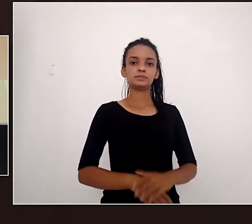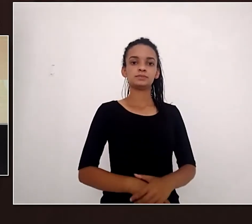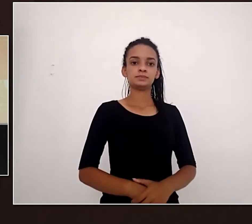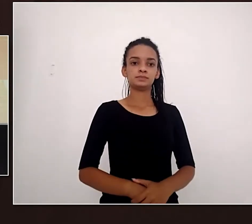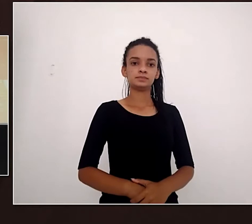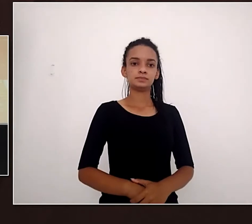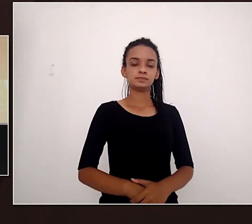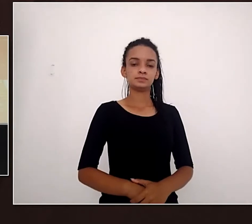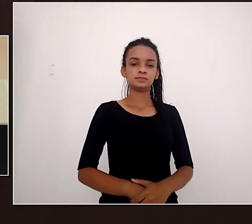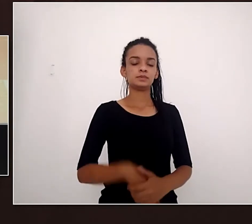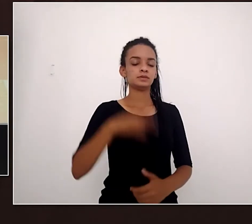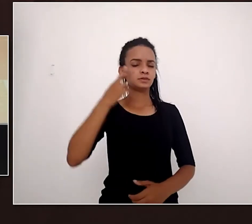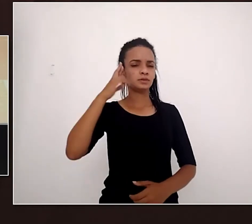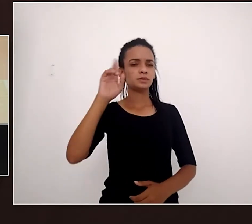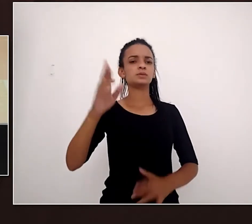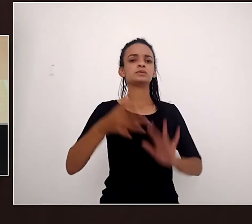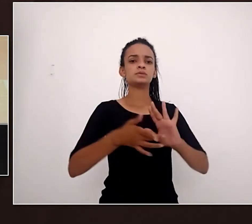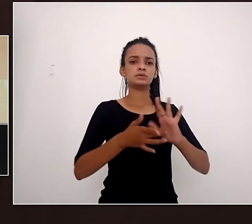Senhor Jesus.